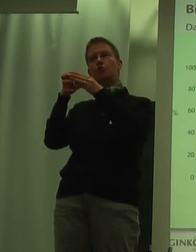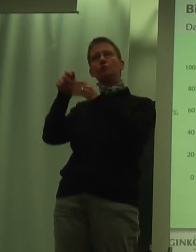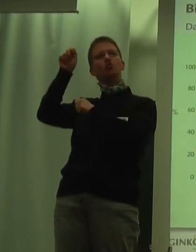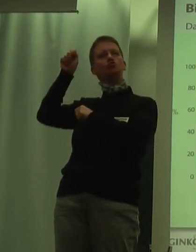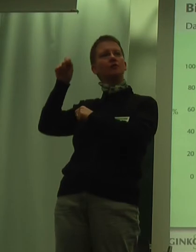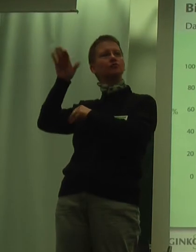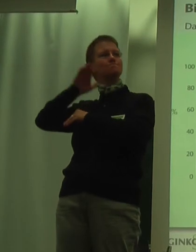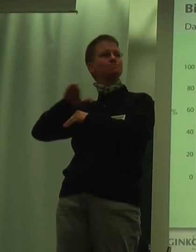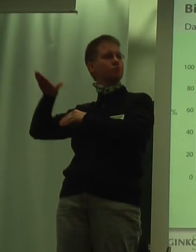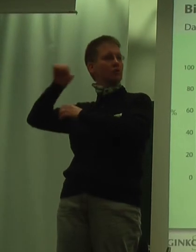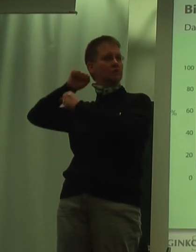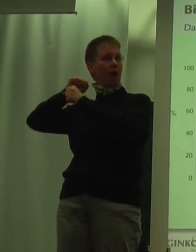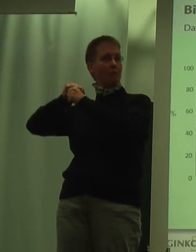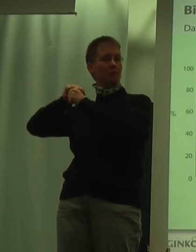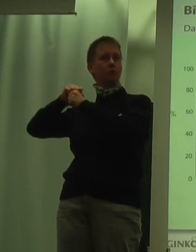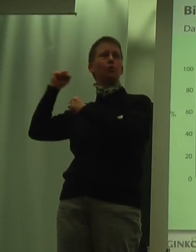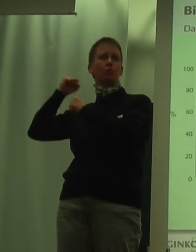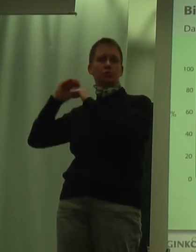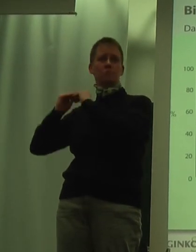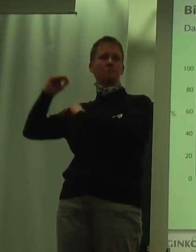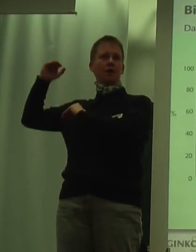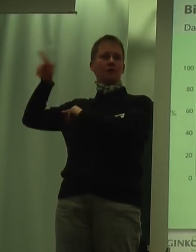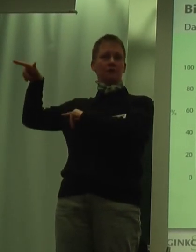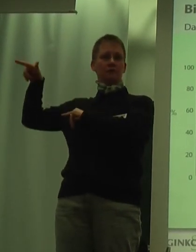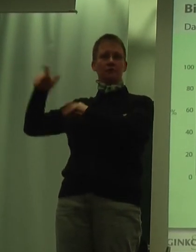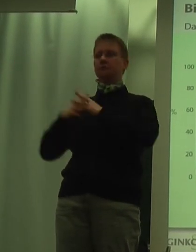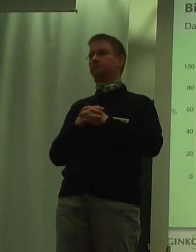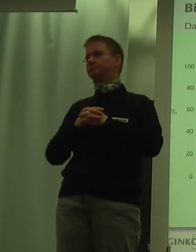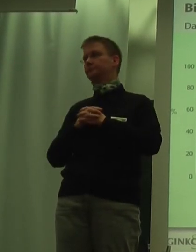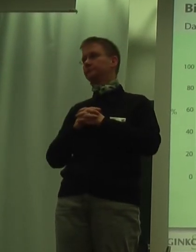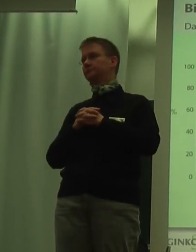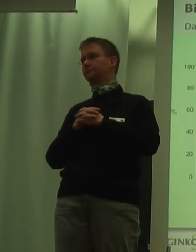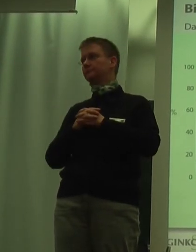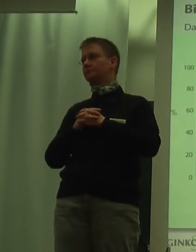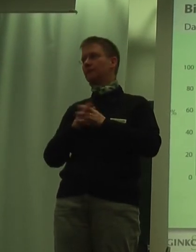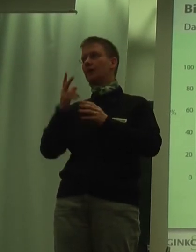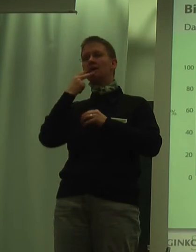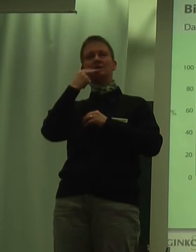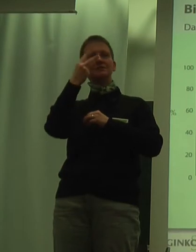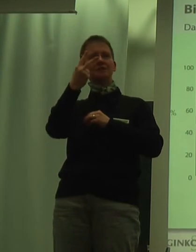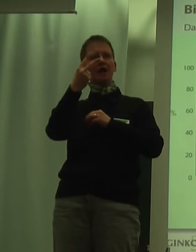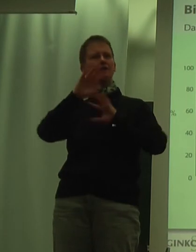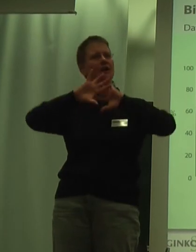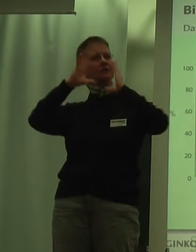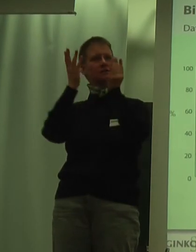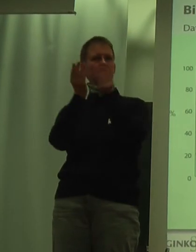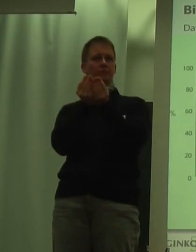Bundesamt schon etwas stärker vertreten. Dann sehen Sie generell bei